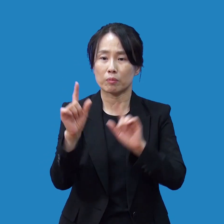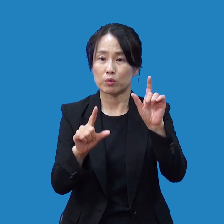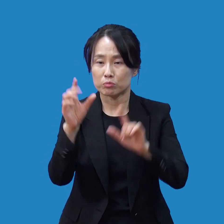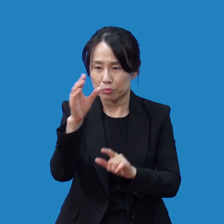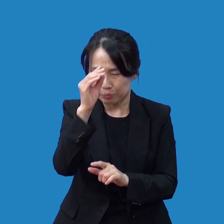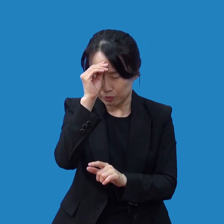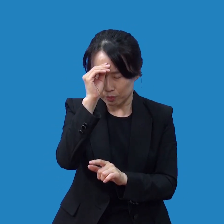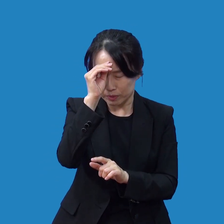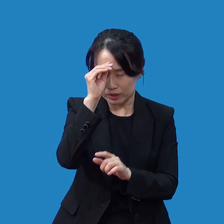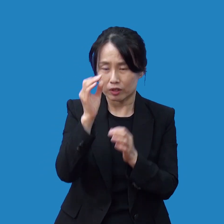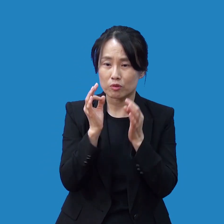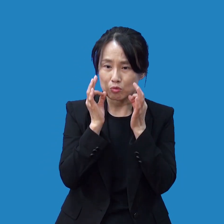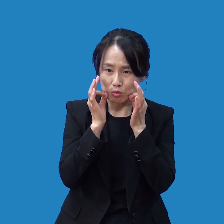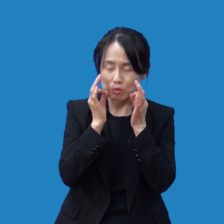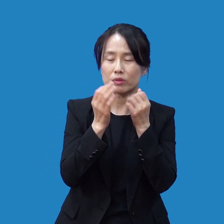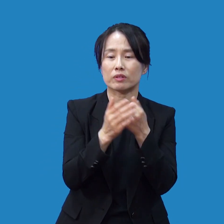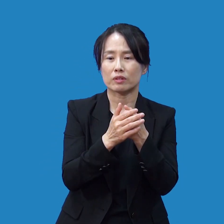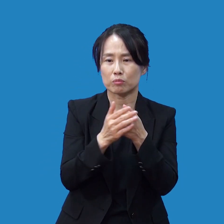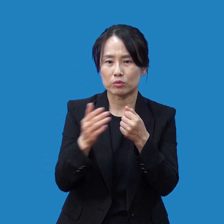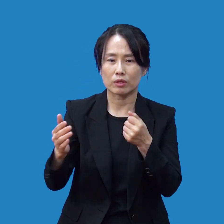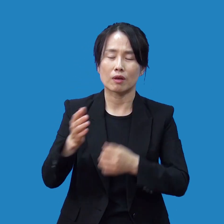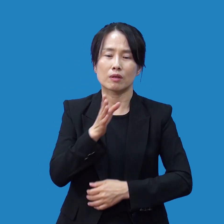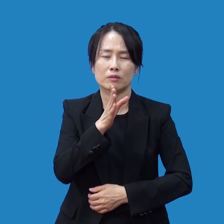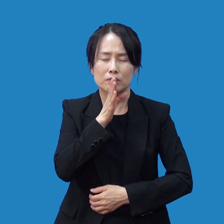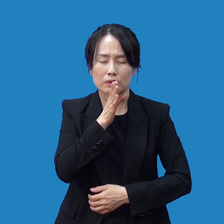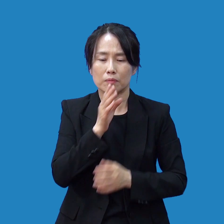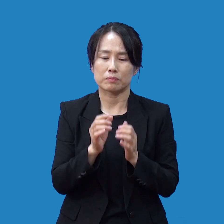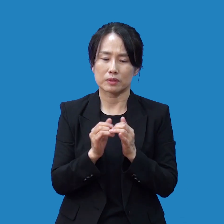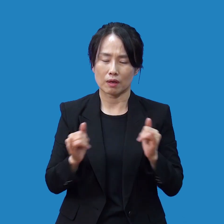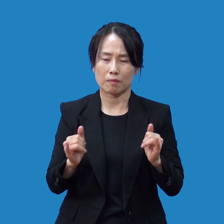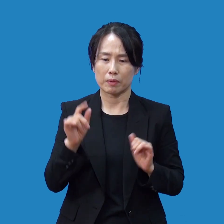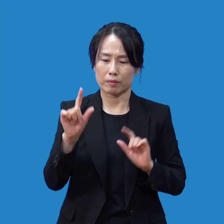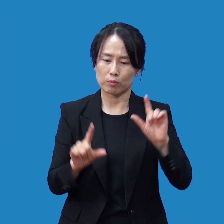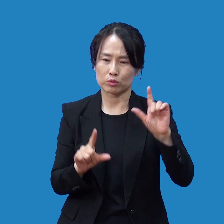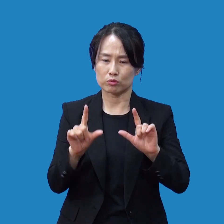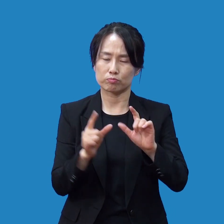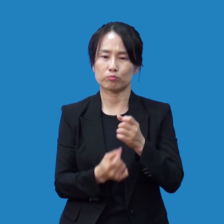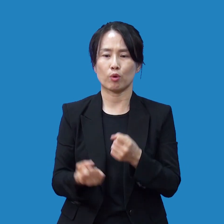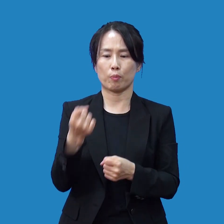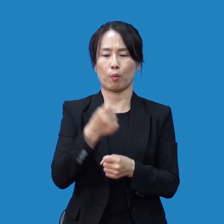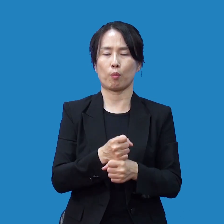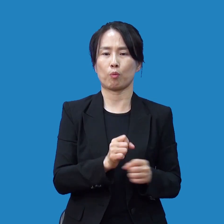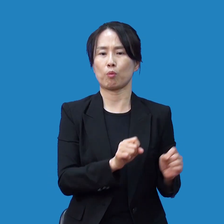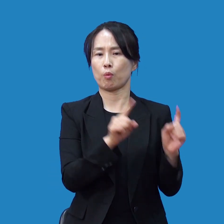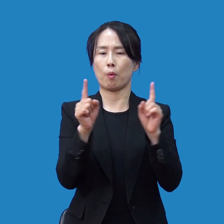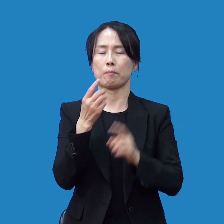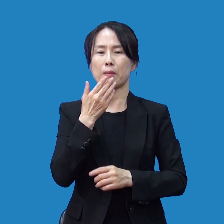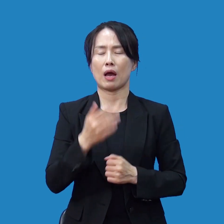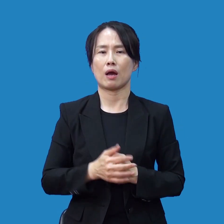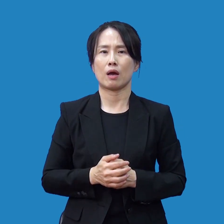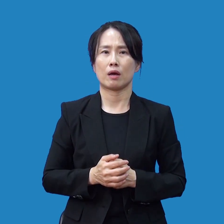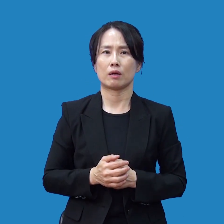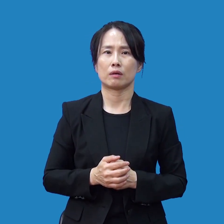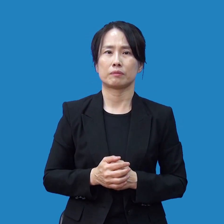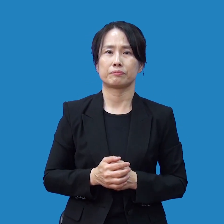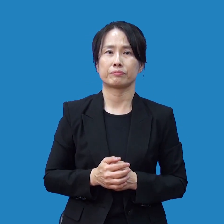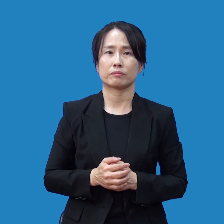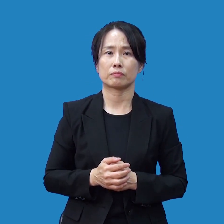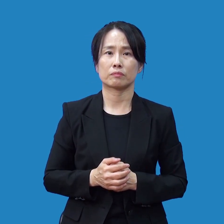때문에 참된 인간다움을 회복할 수 있습니다. 어떤 자리에 있더라도,